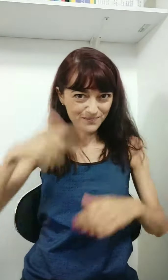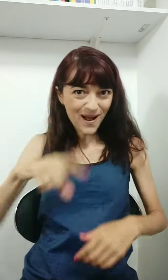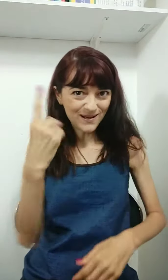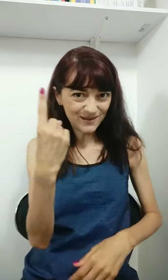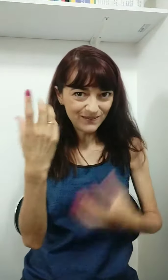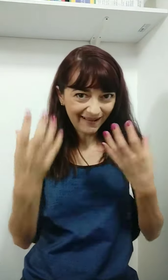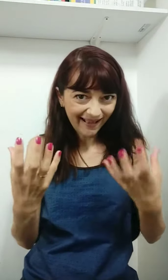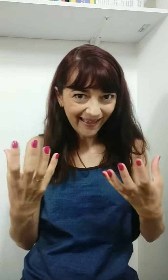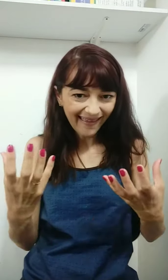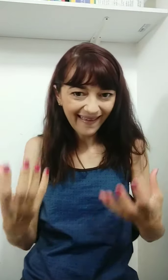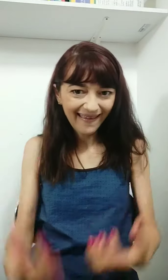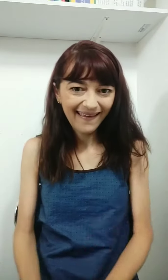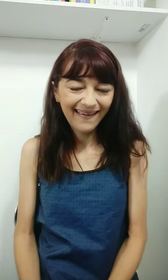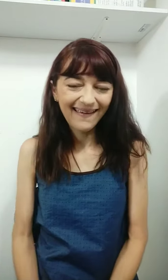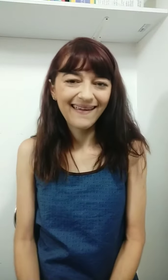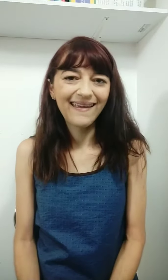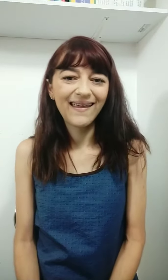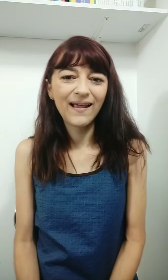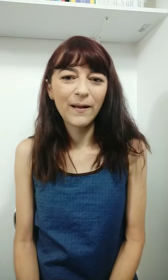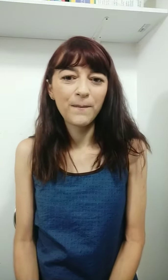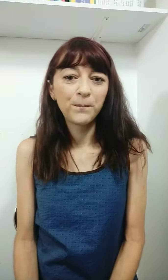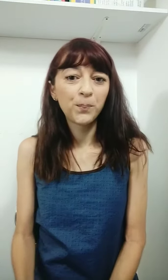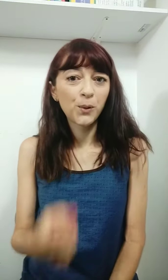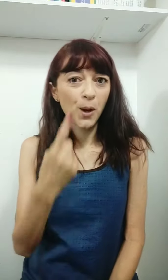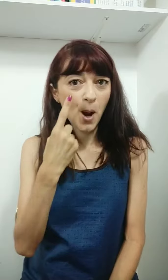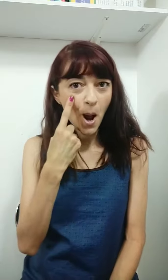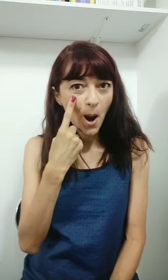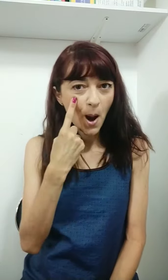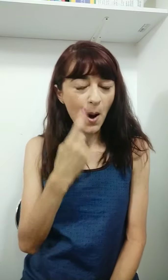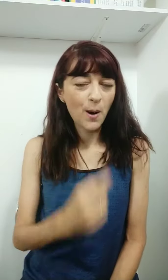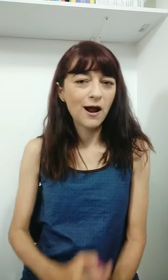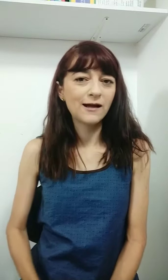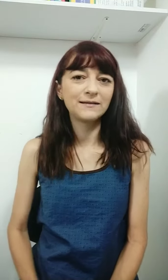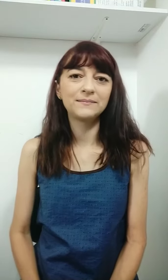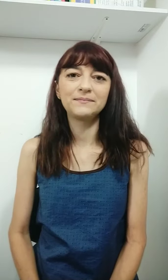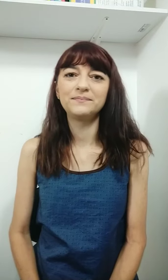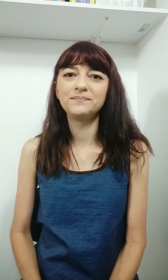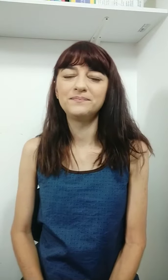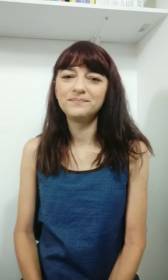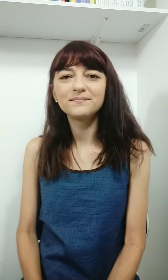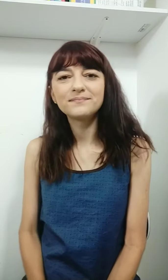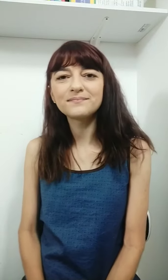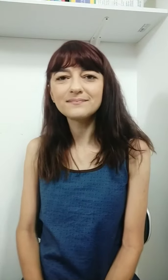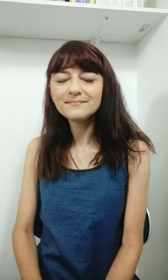também daquele filme. Vocês querem mais uma frase? Mais um exemplo? Olha só.